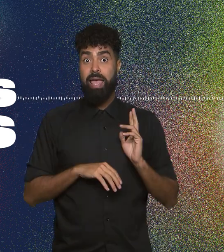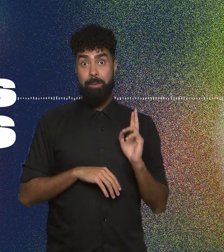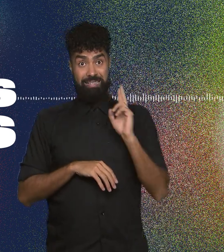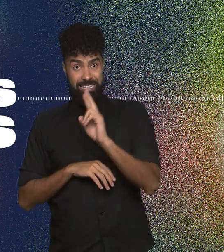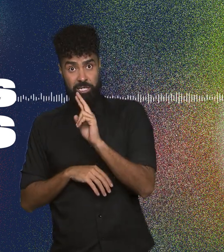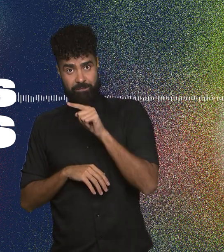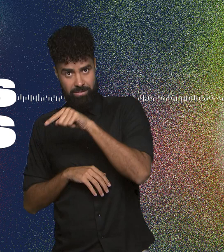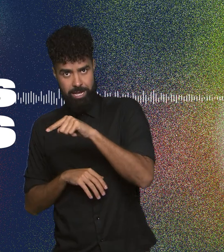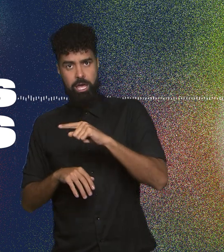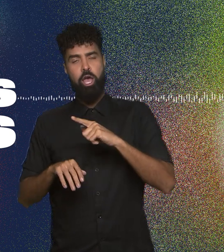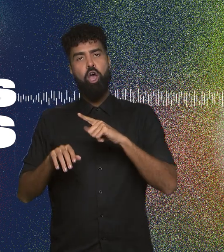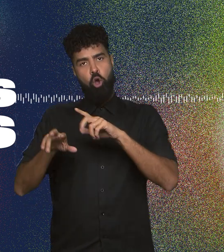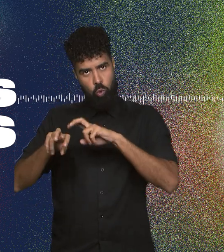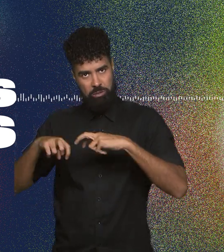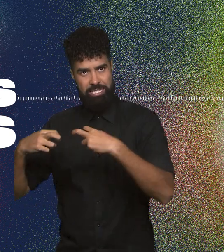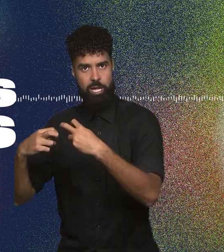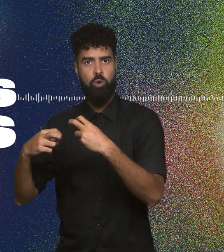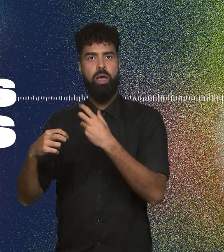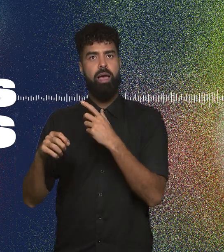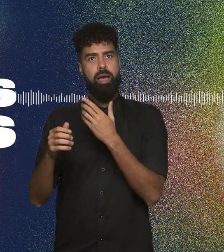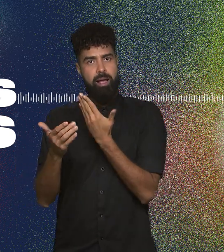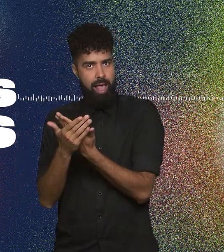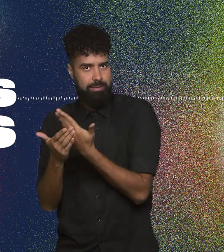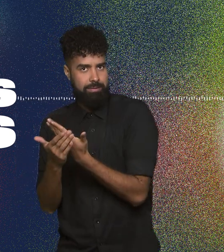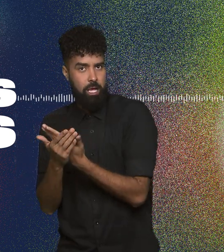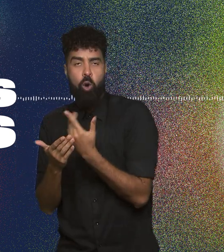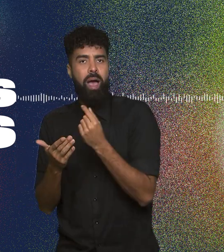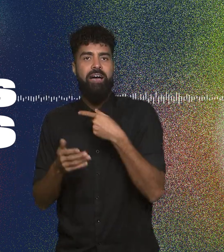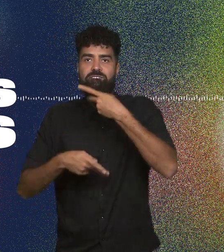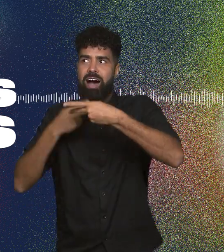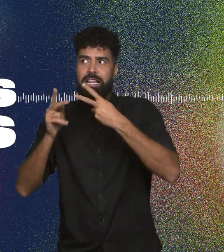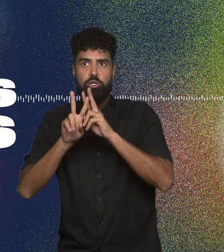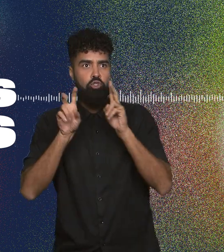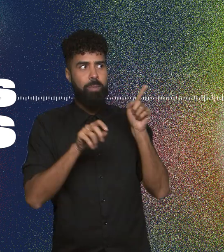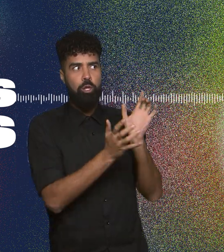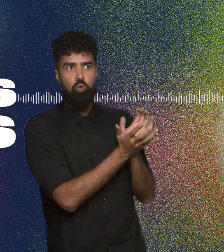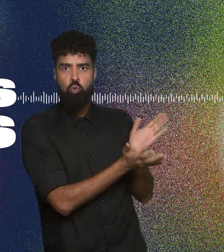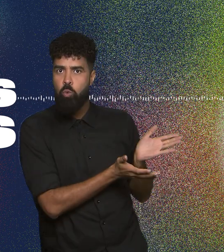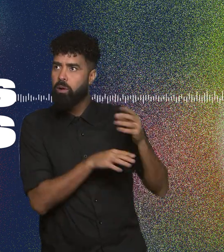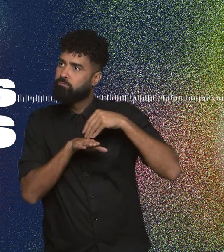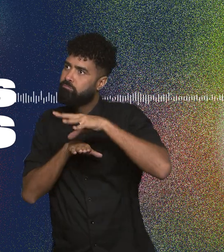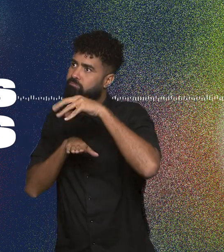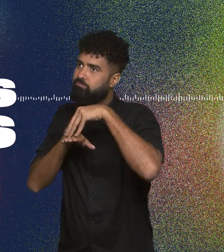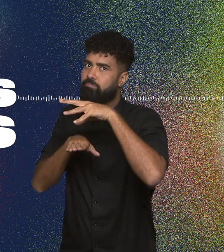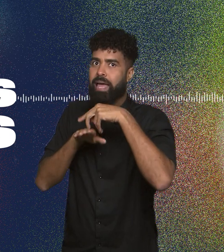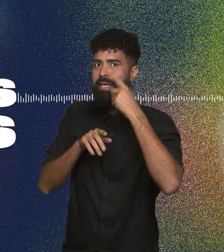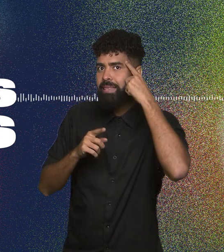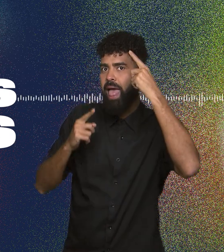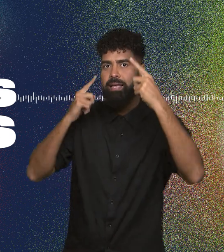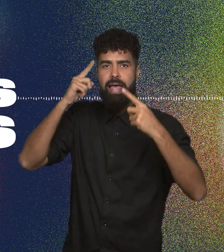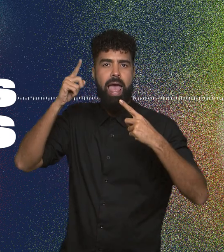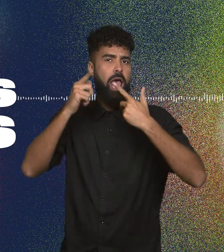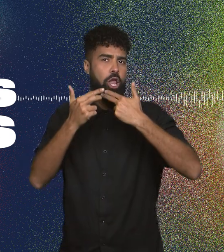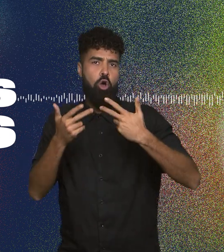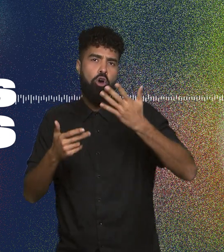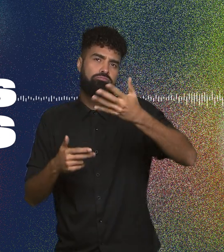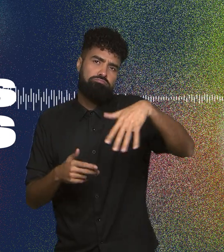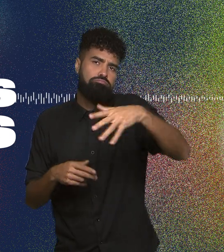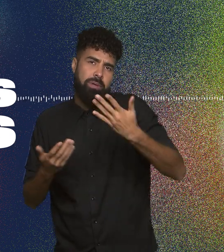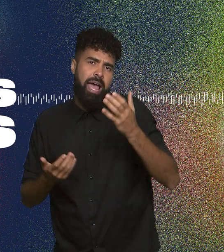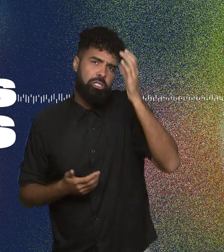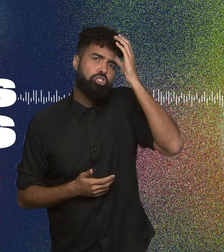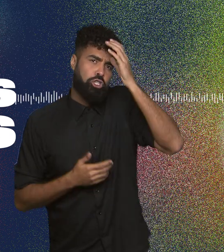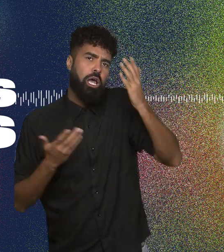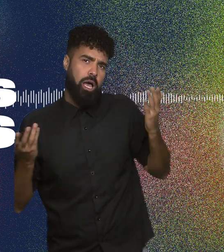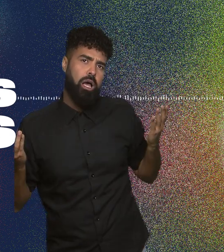classe, é falar sobre a turma, os negócios lá, é que os alunos vão falar lá a ideia, os negócios, etc. É que você